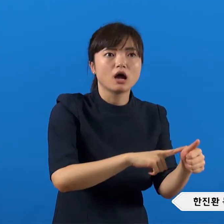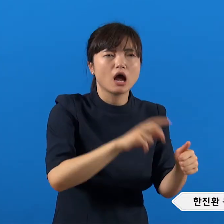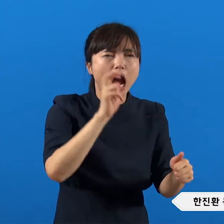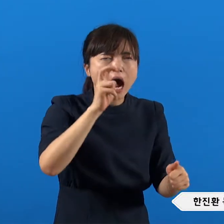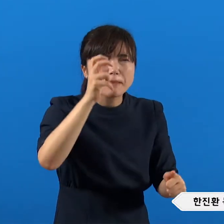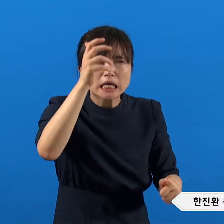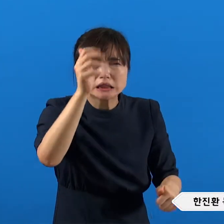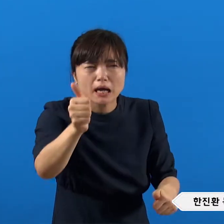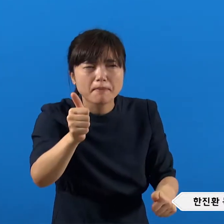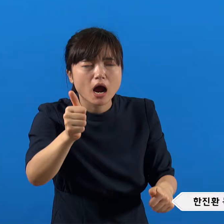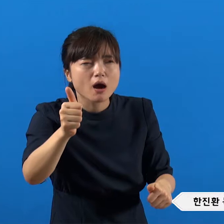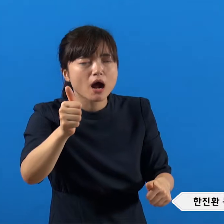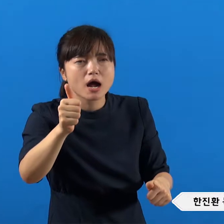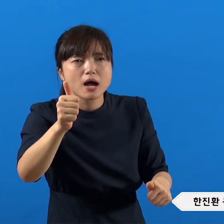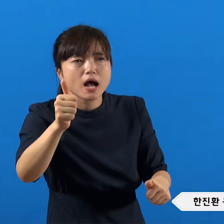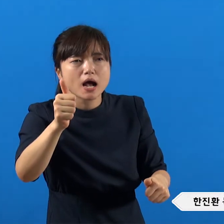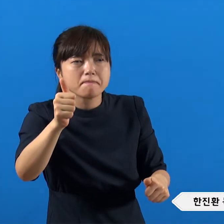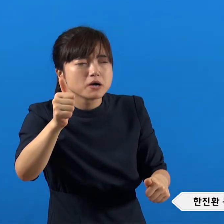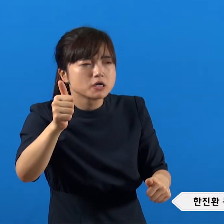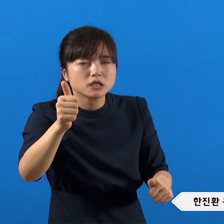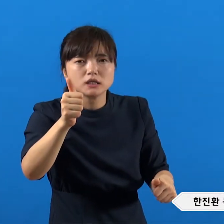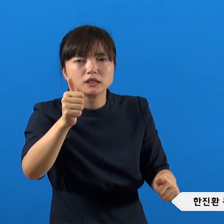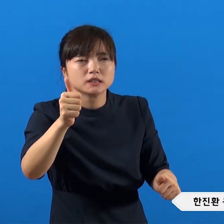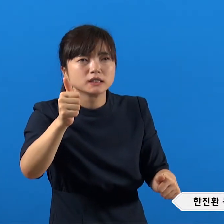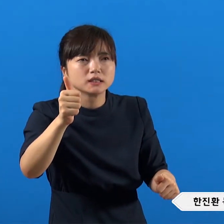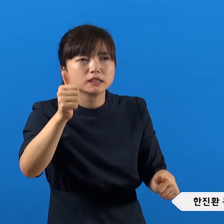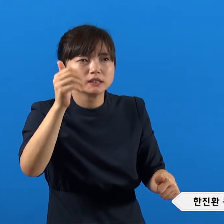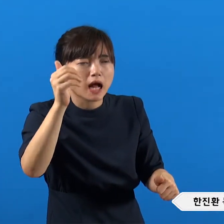당번들이 구둣발로 뛰어들어와서는